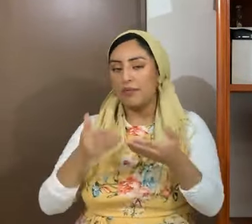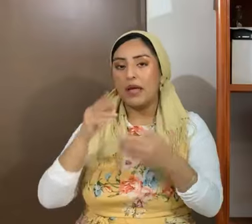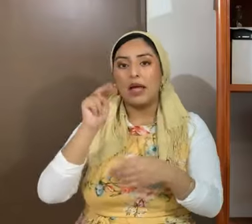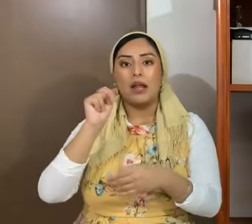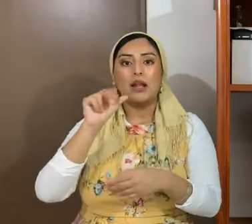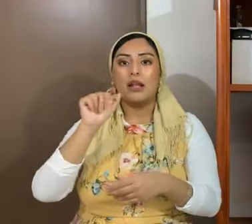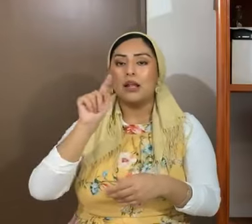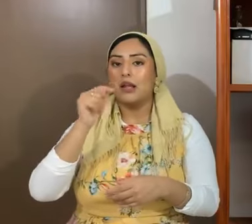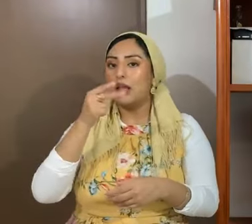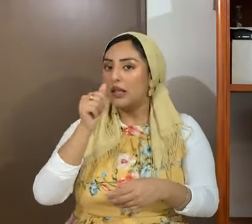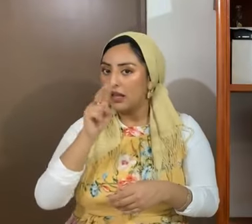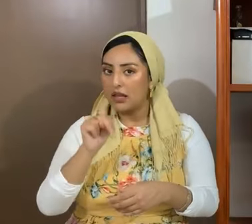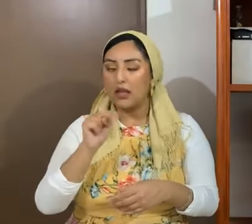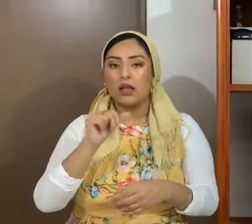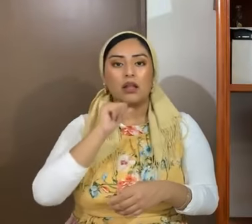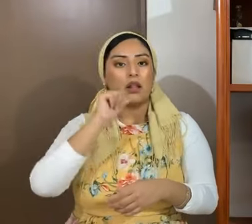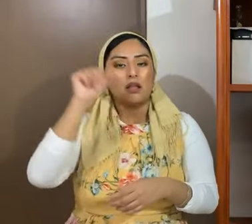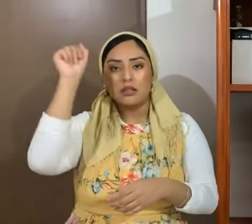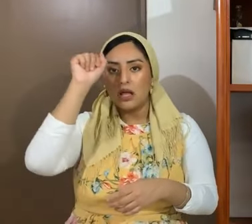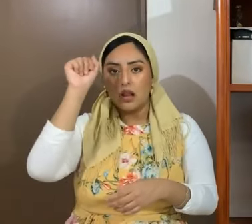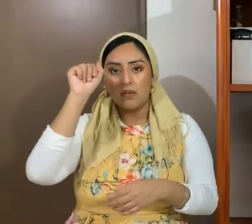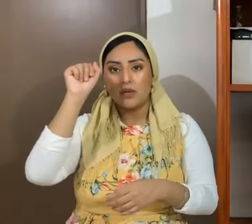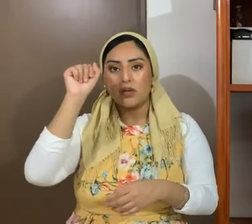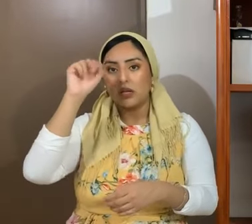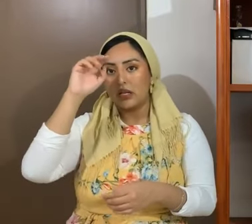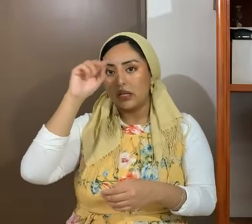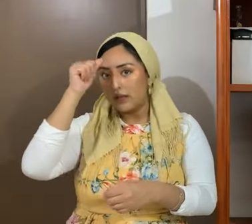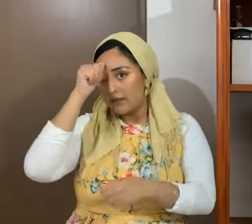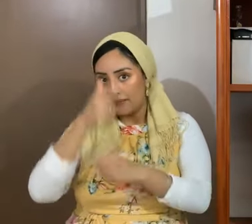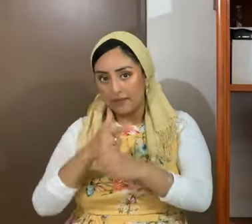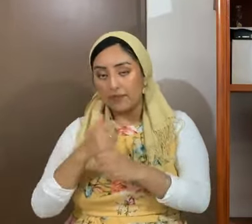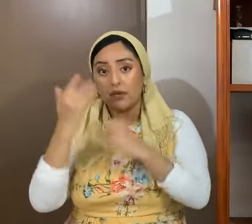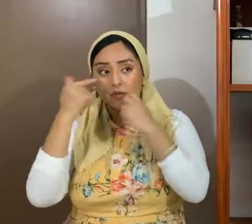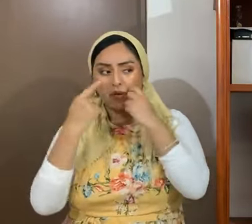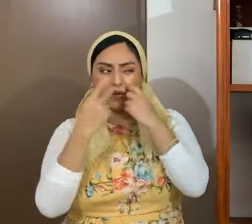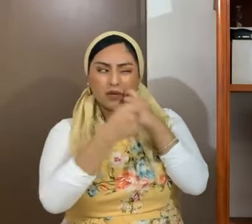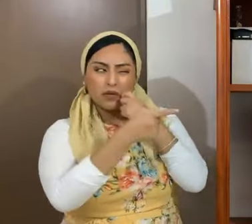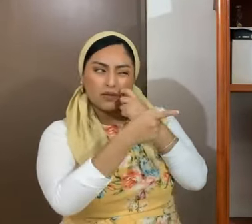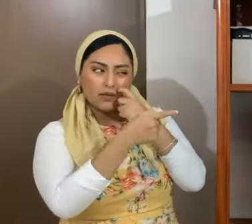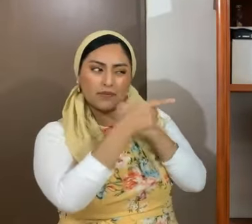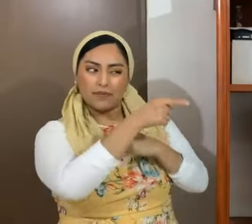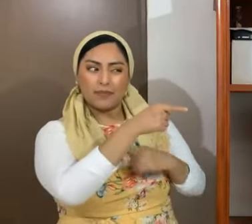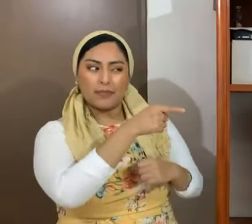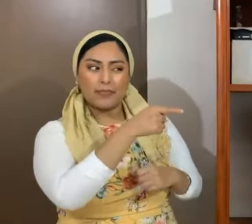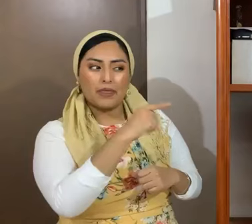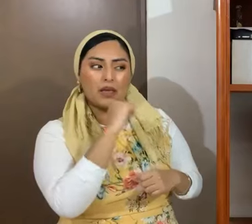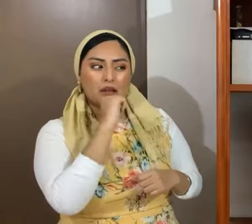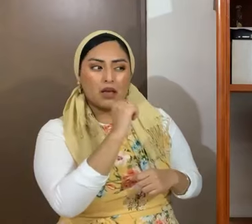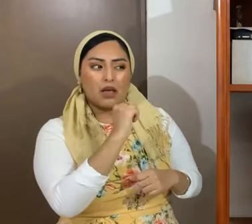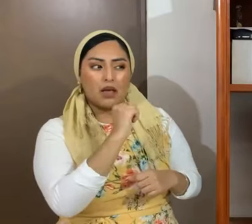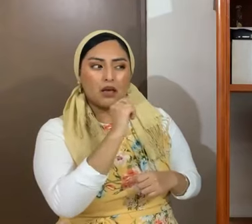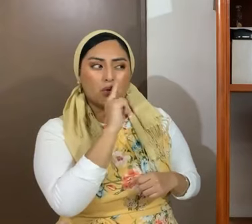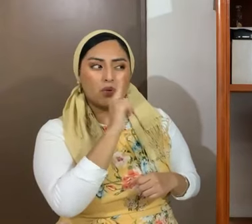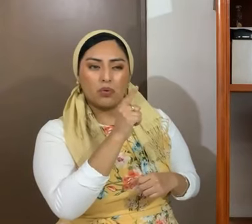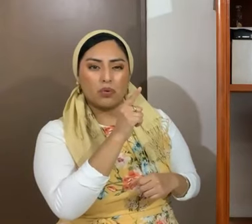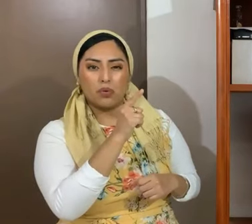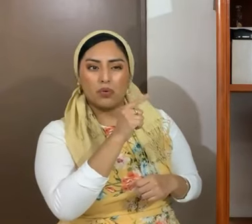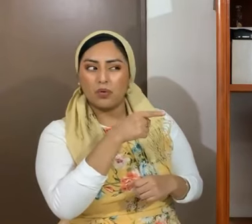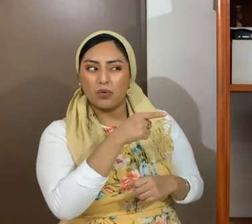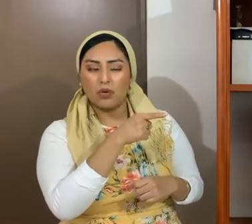Benaía, ni a los grandes, ni a Salomón, su hermano. Por eso se dieron cuenta, dijeron, no, esto no es del rey